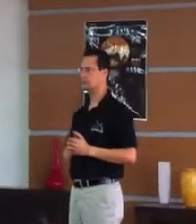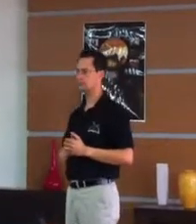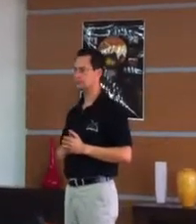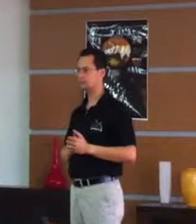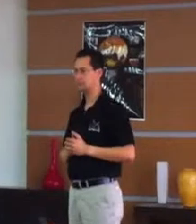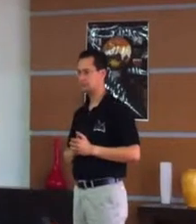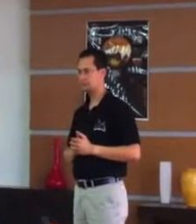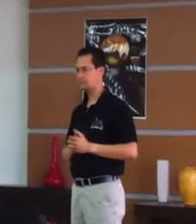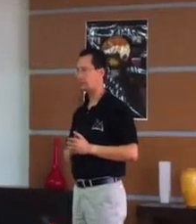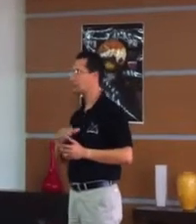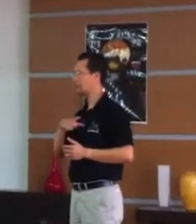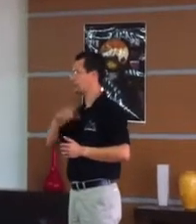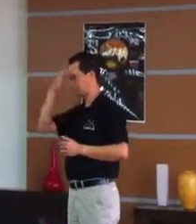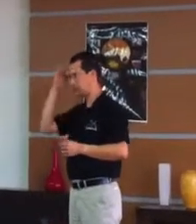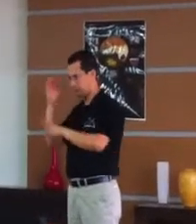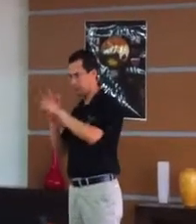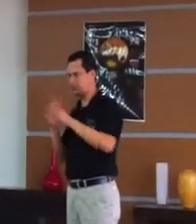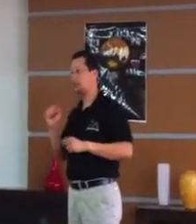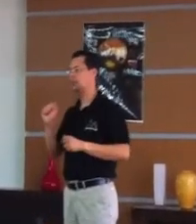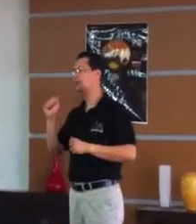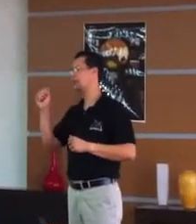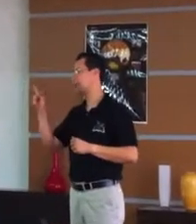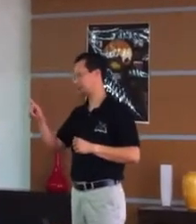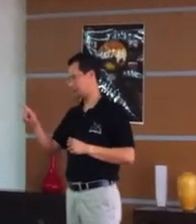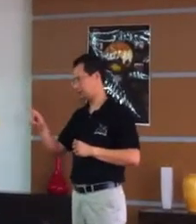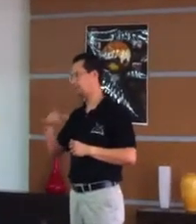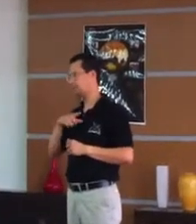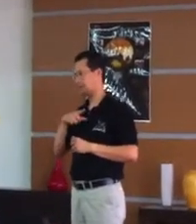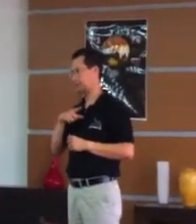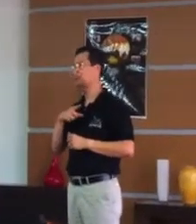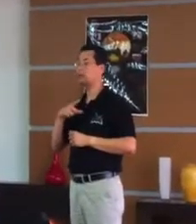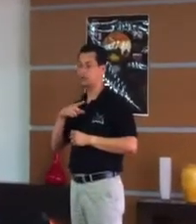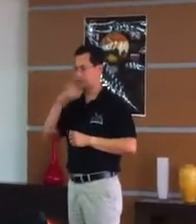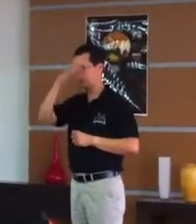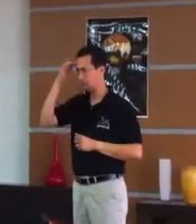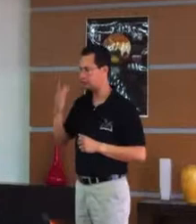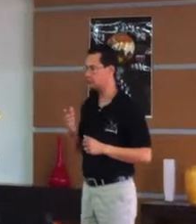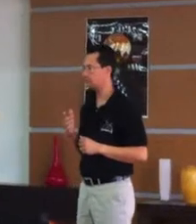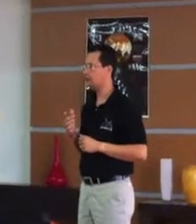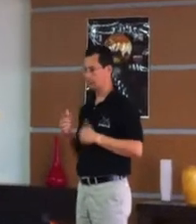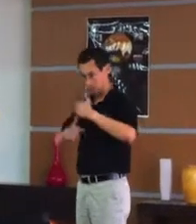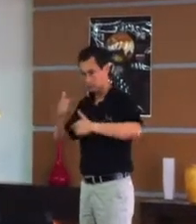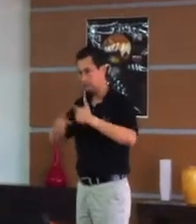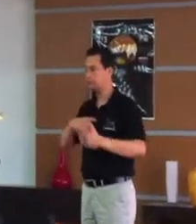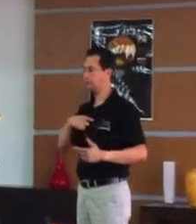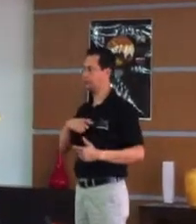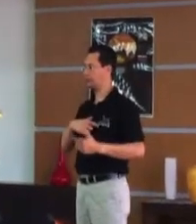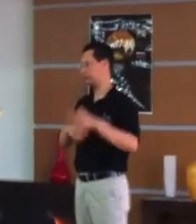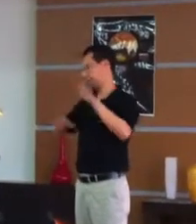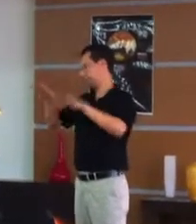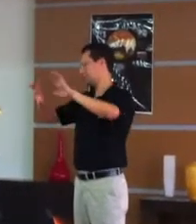reformados, aposentados ou estativos. O que ela diz aqui é que muitos serão chamados do seu campo de trabalho